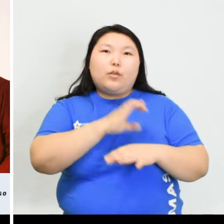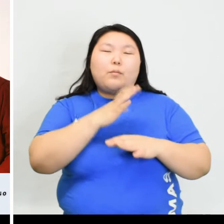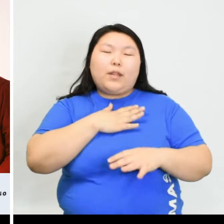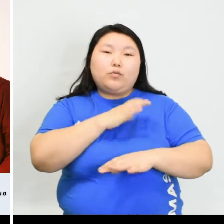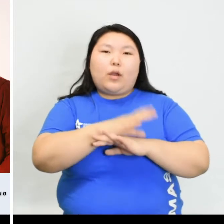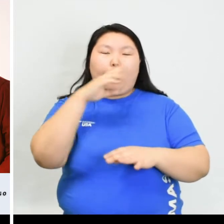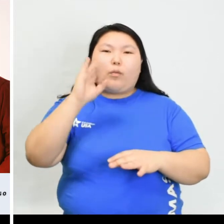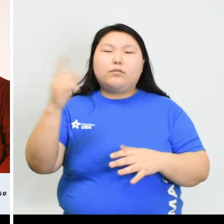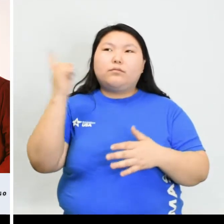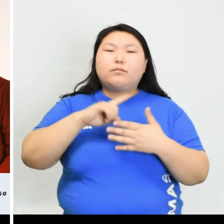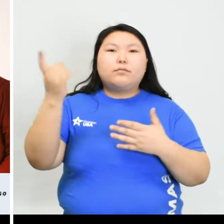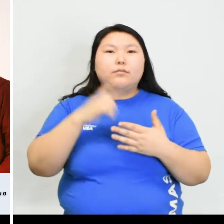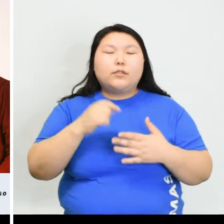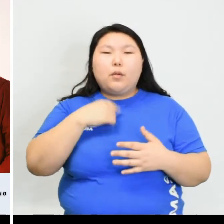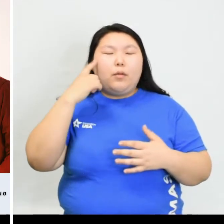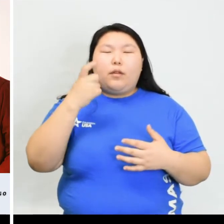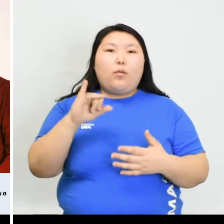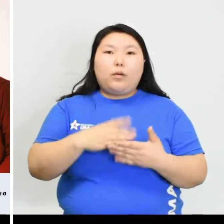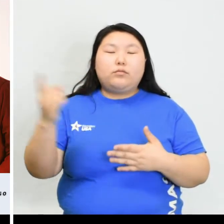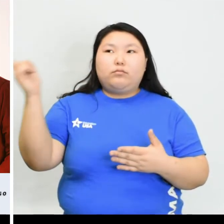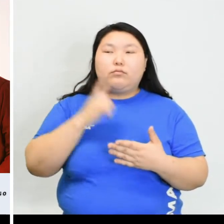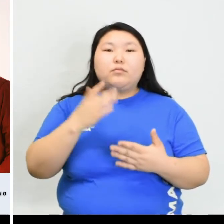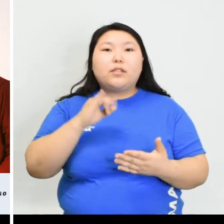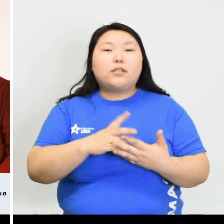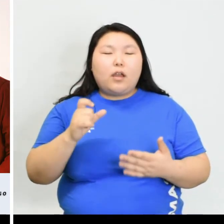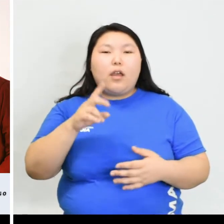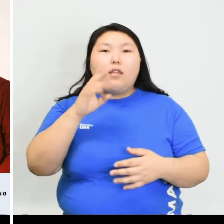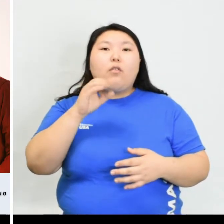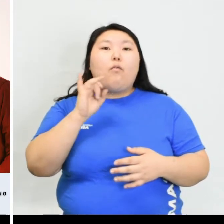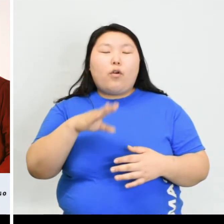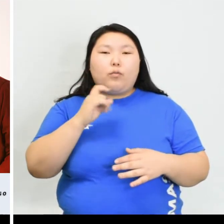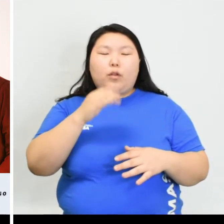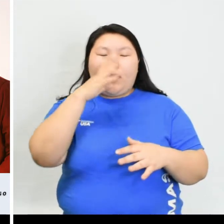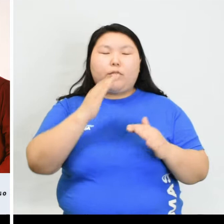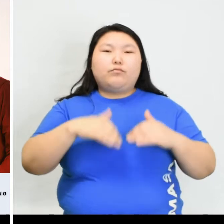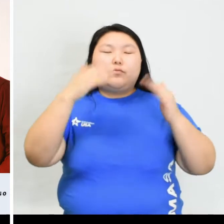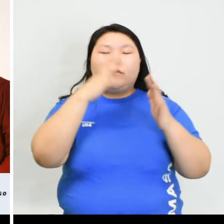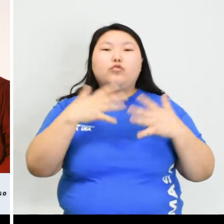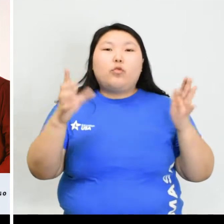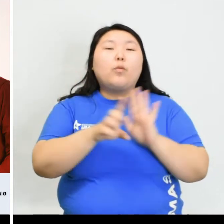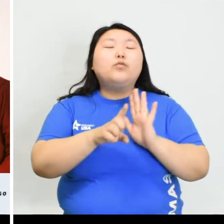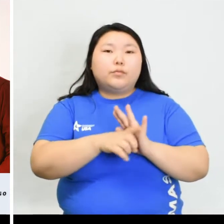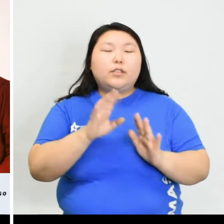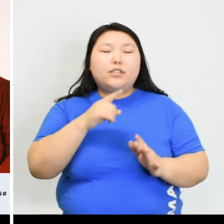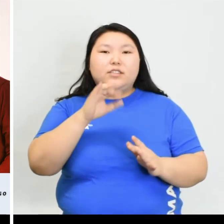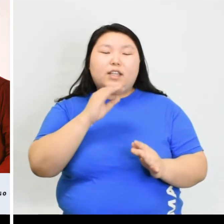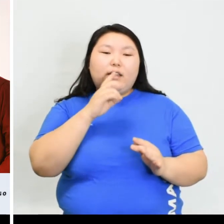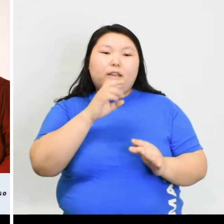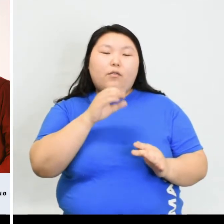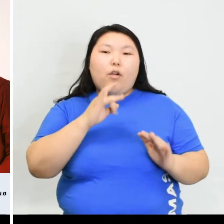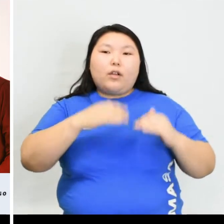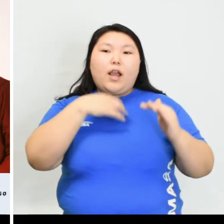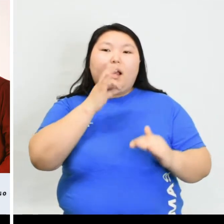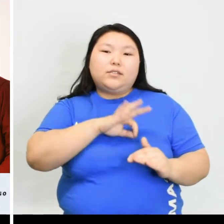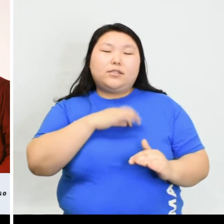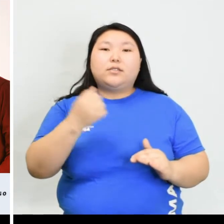болсод ирээл өдөр гээл мтэг байхад л ирч дийл юм байлээ. Тэ нетворкинг бол айгүй асар өндөр боломжтой юм байлээ. Гэтэ яаж тэр нетворкийг